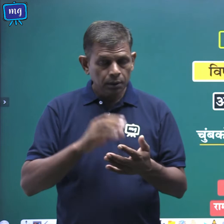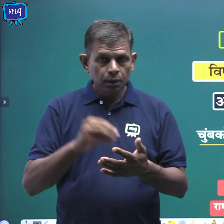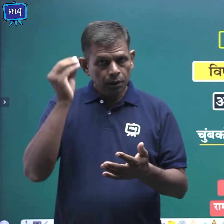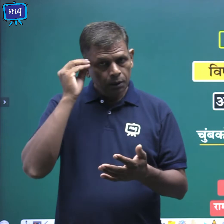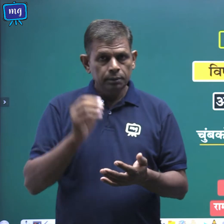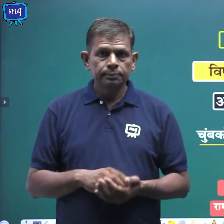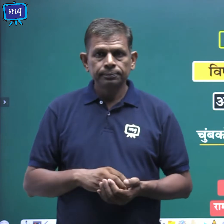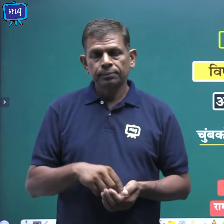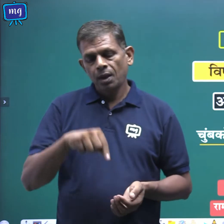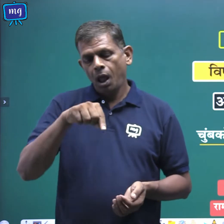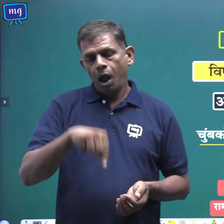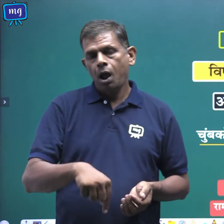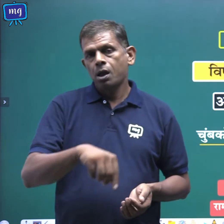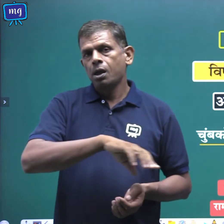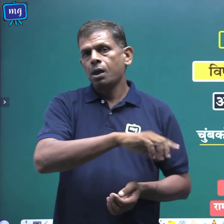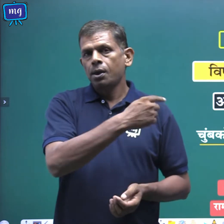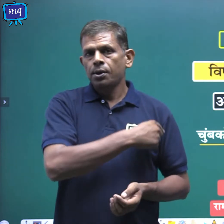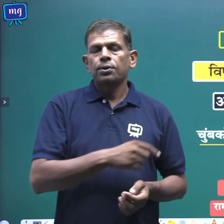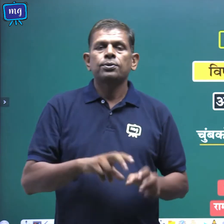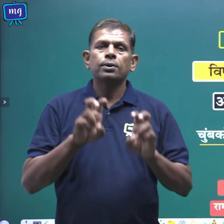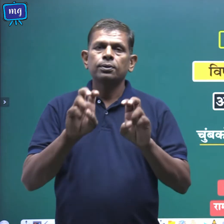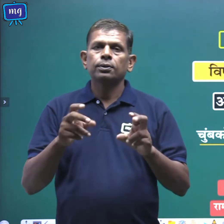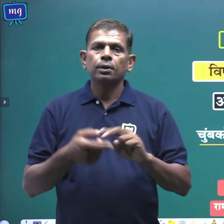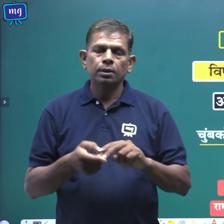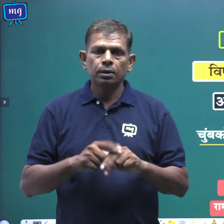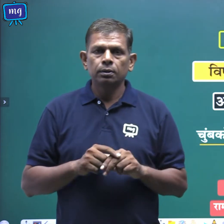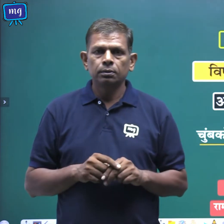आज हम इस अध्याय के